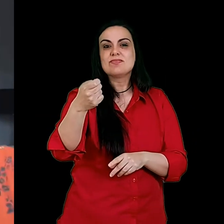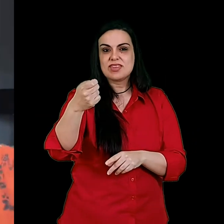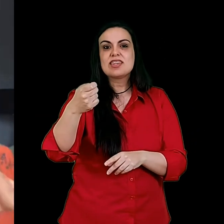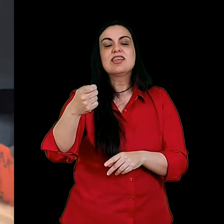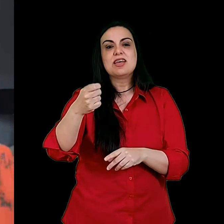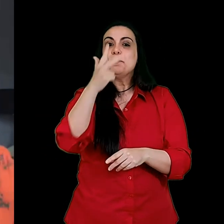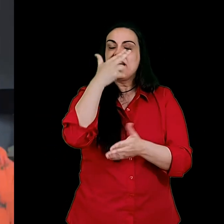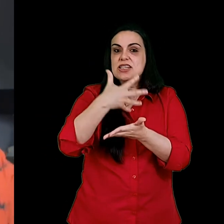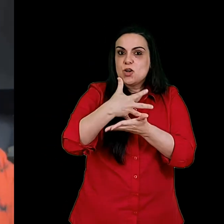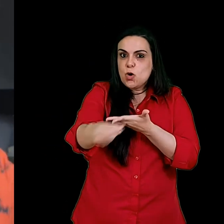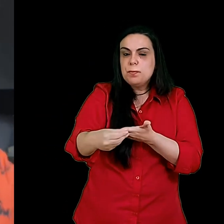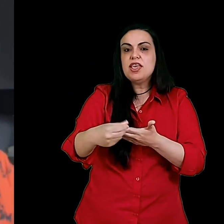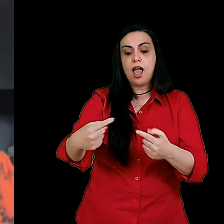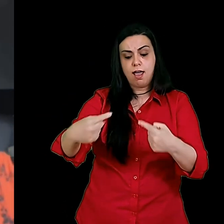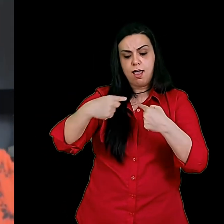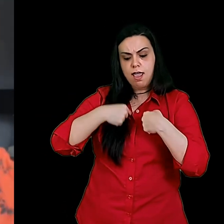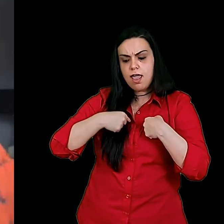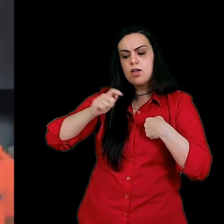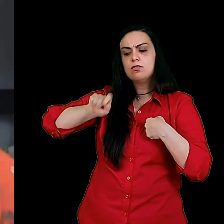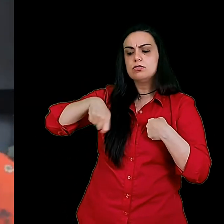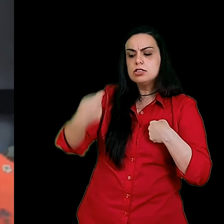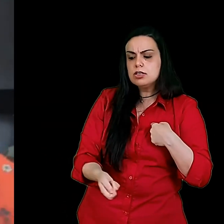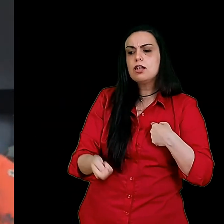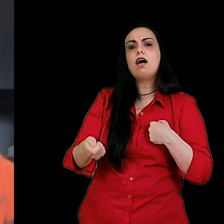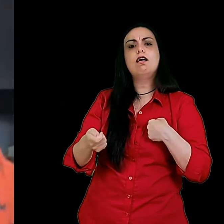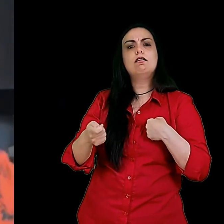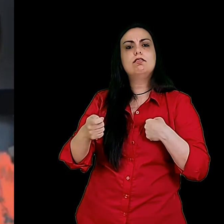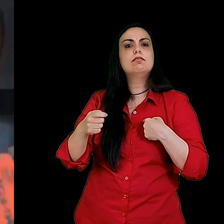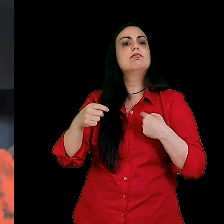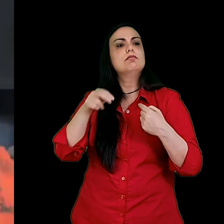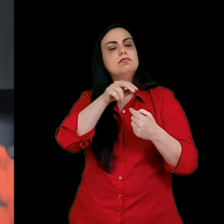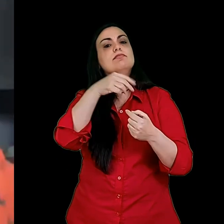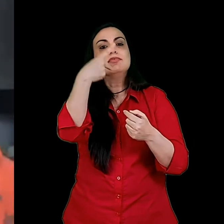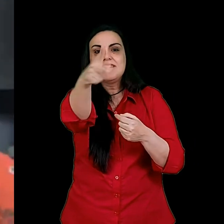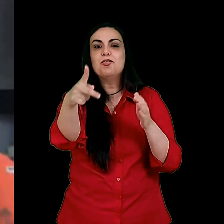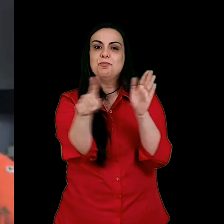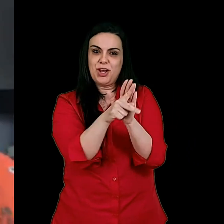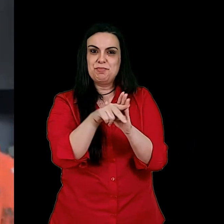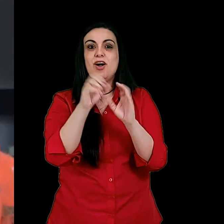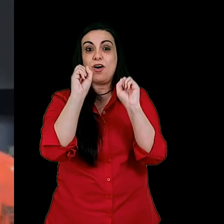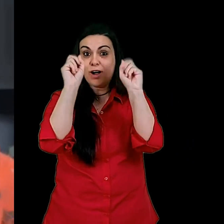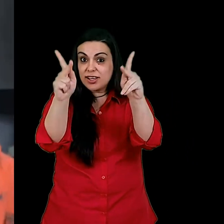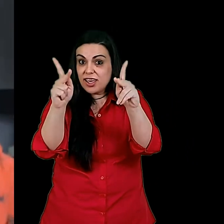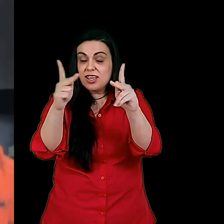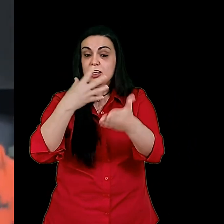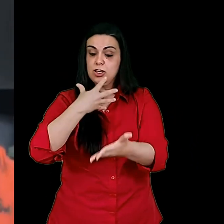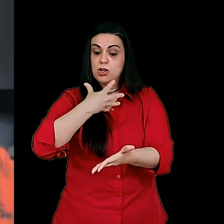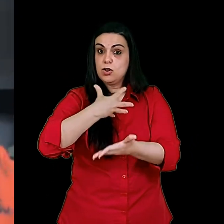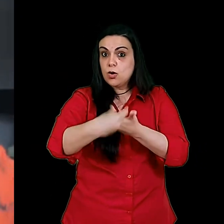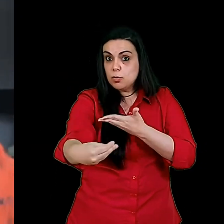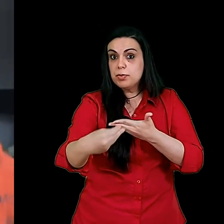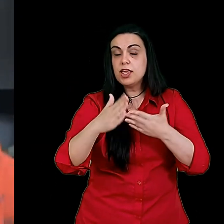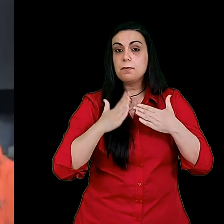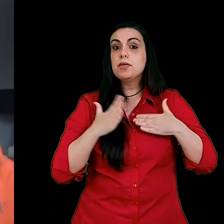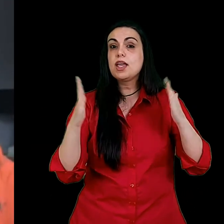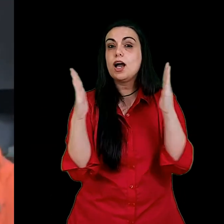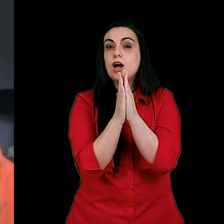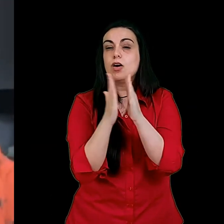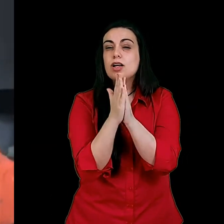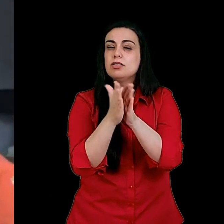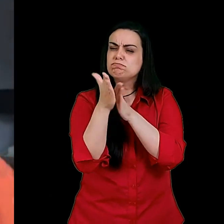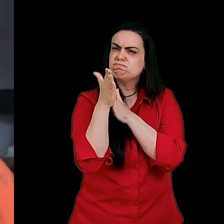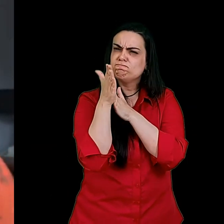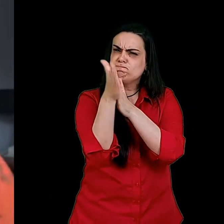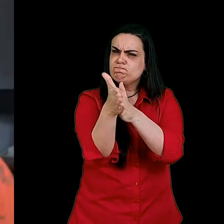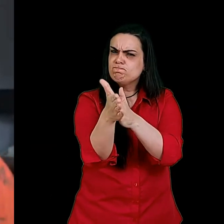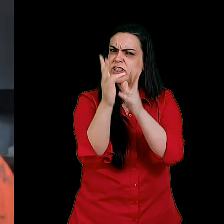pessoa, falando com Deus, mas falando sobre você, não sobre mim. Falando de você e não de mim. Mas vai repetir com